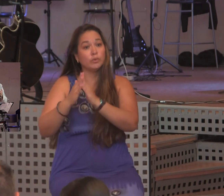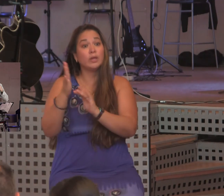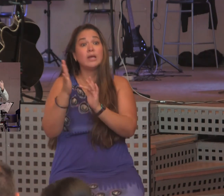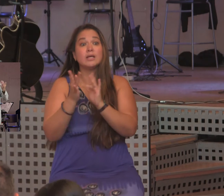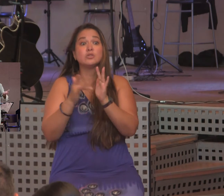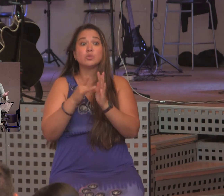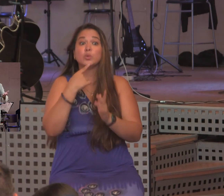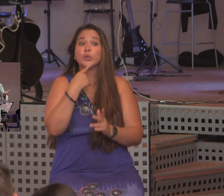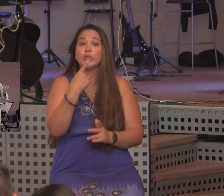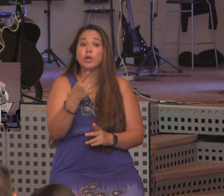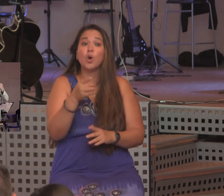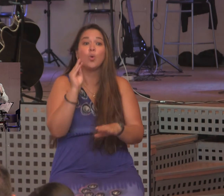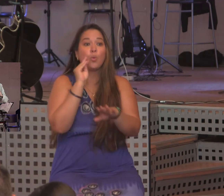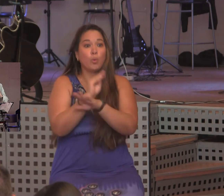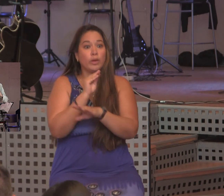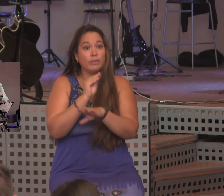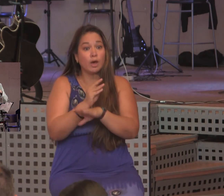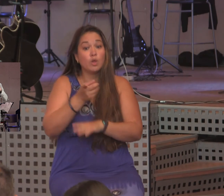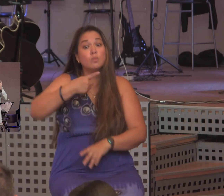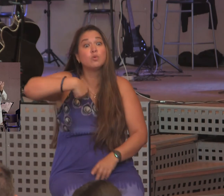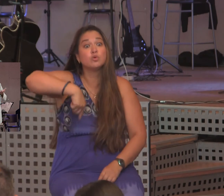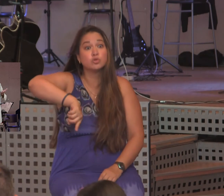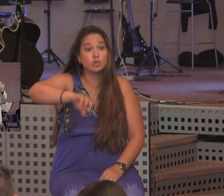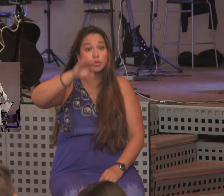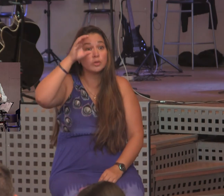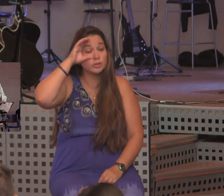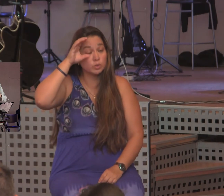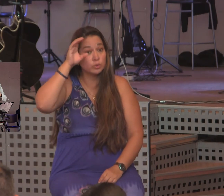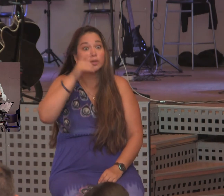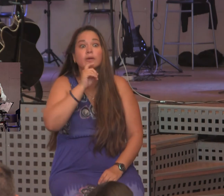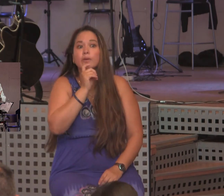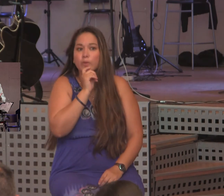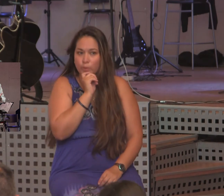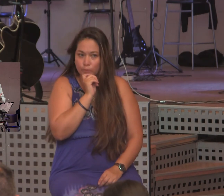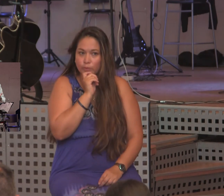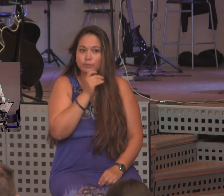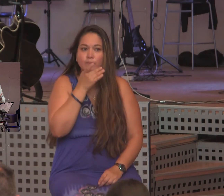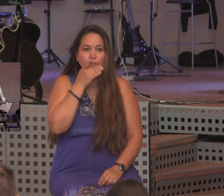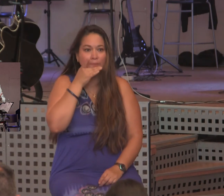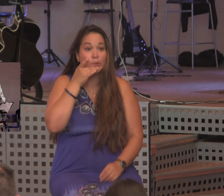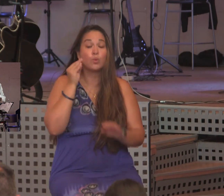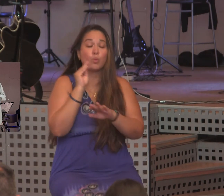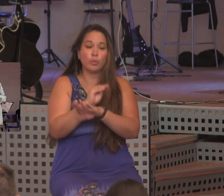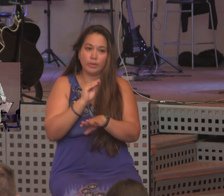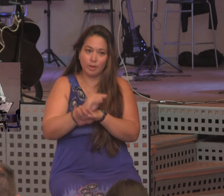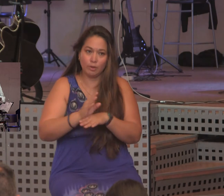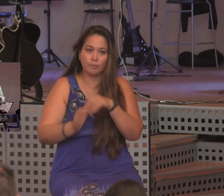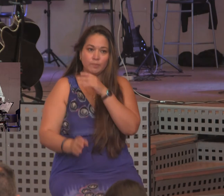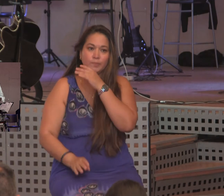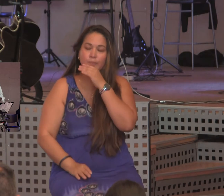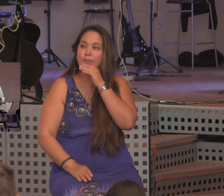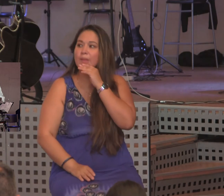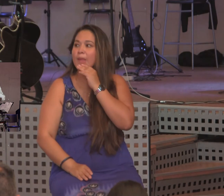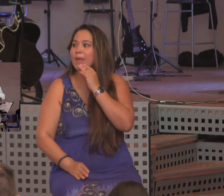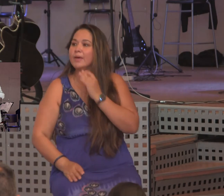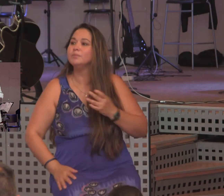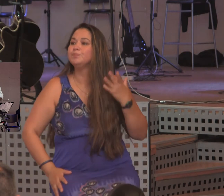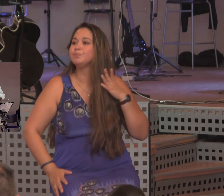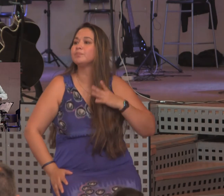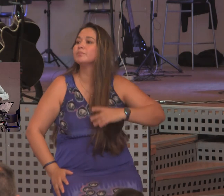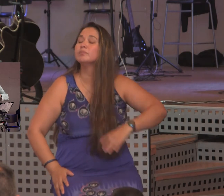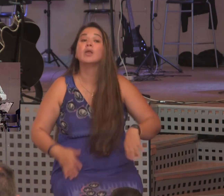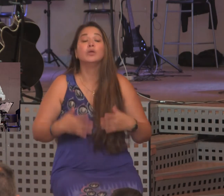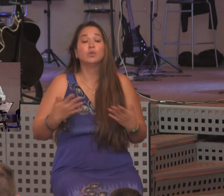oír tendrá más, y el que no sabe oír, aun lo que piensa tener, le será quitado. Y frases como esas. Es